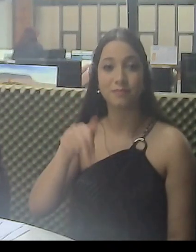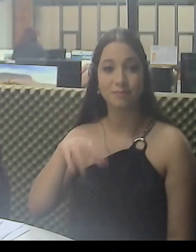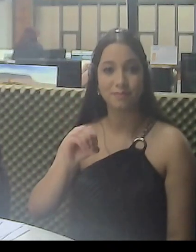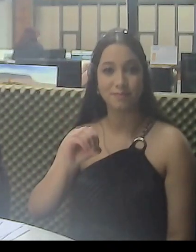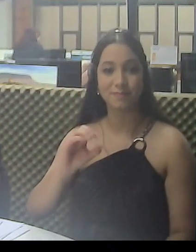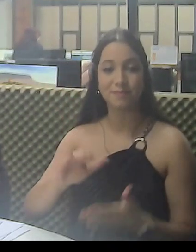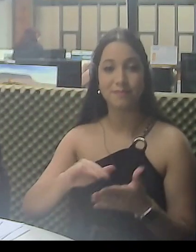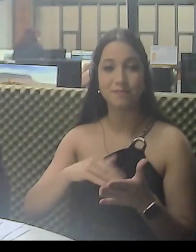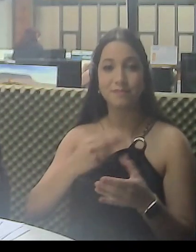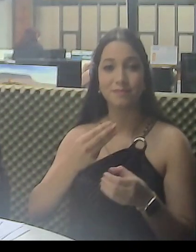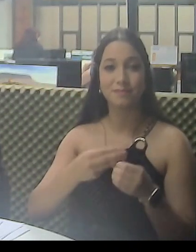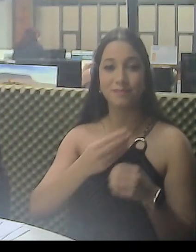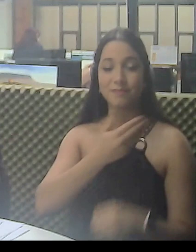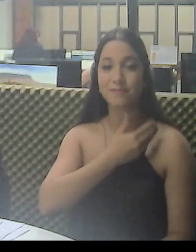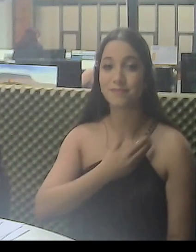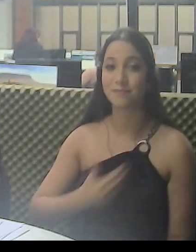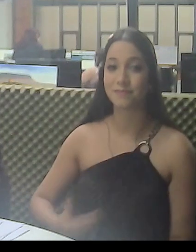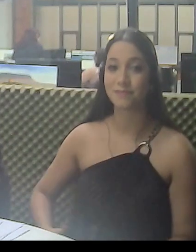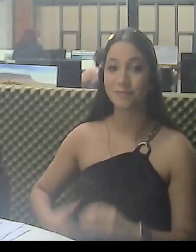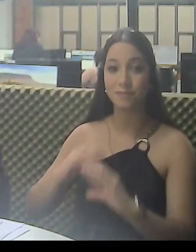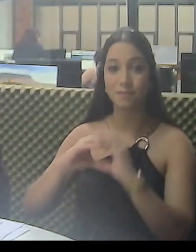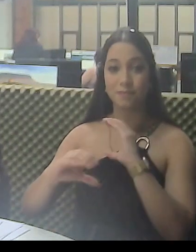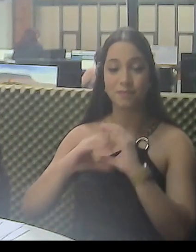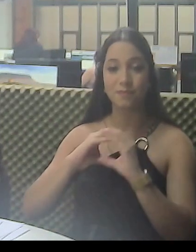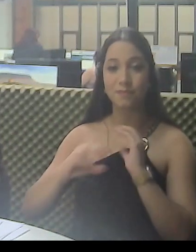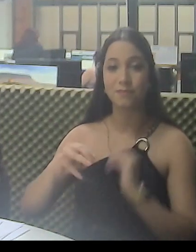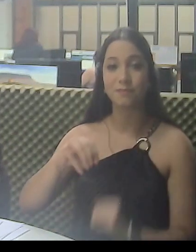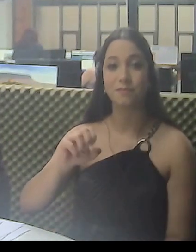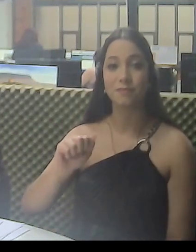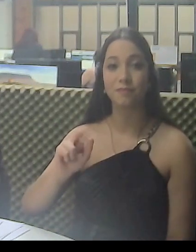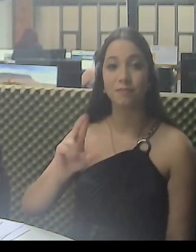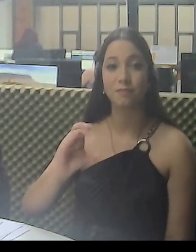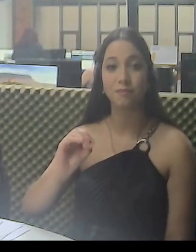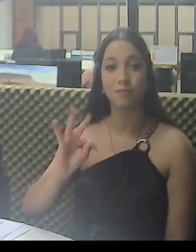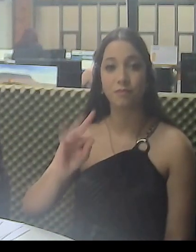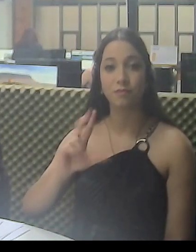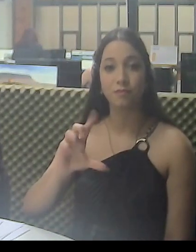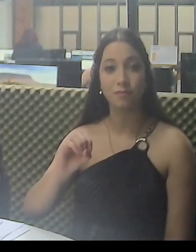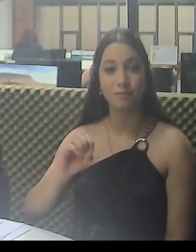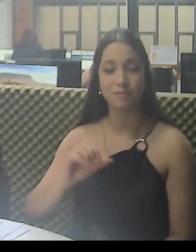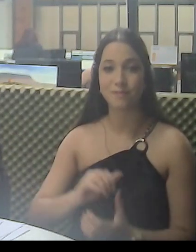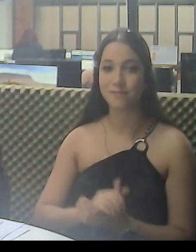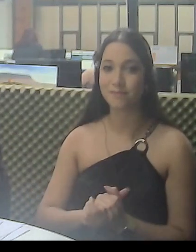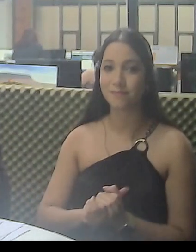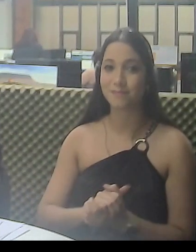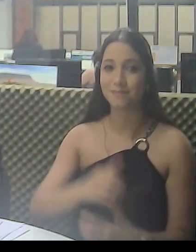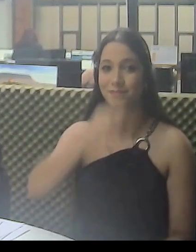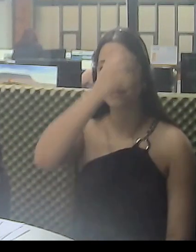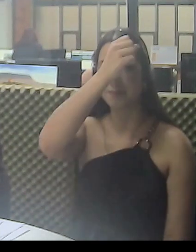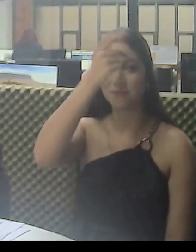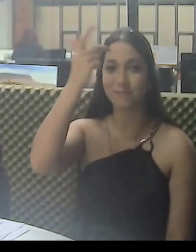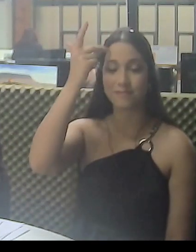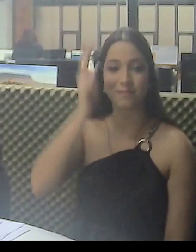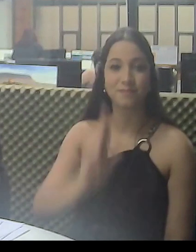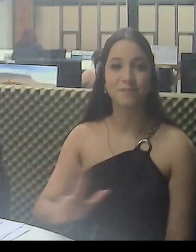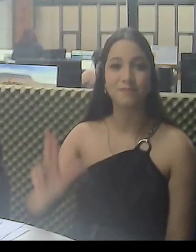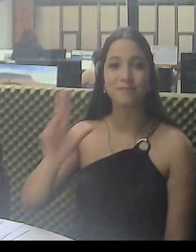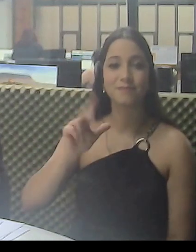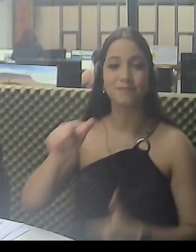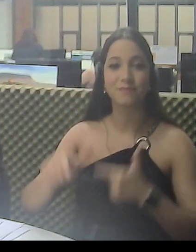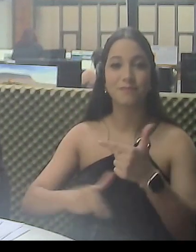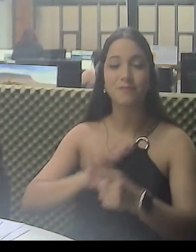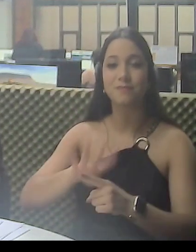Cristiano Silva. Secretário Municipal de Governo e Comunicação, Marco Túlio de Castro Kalimann. Prefeitura